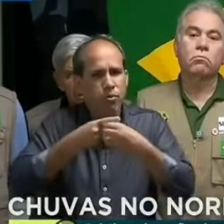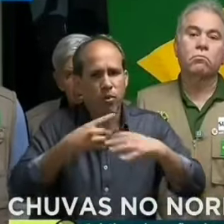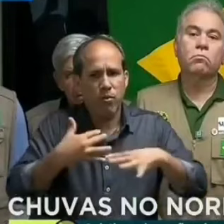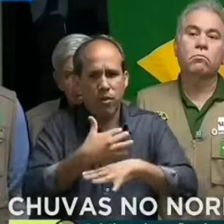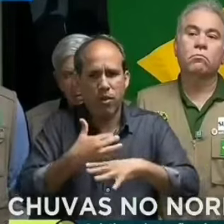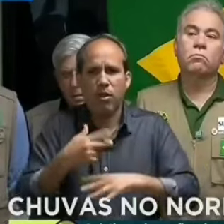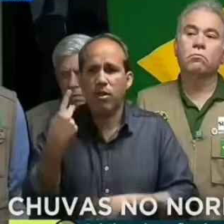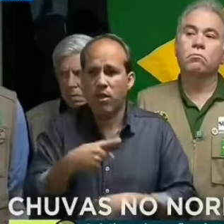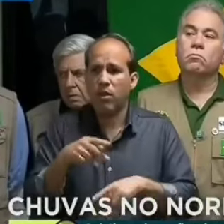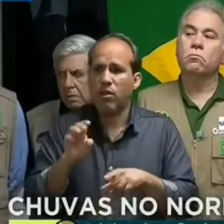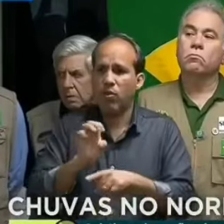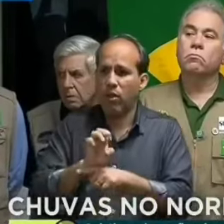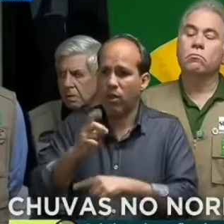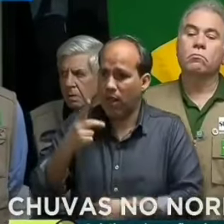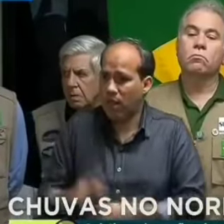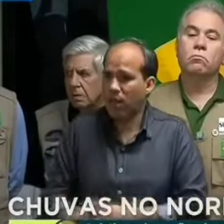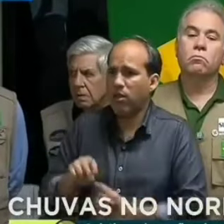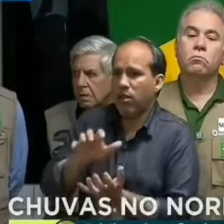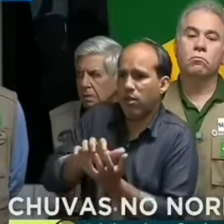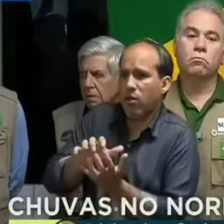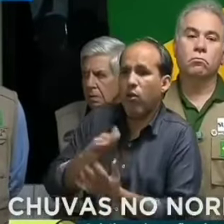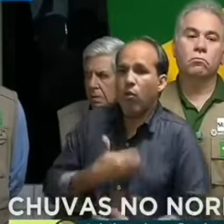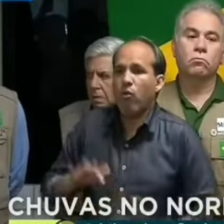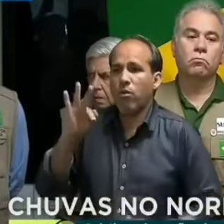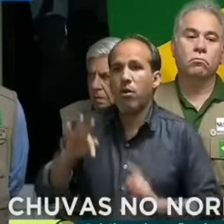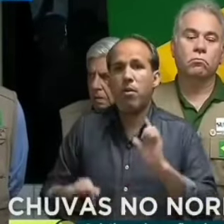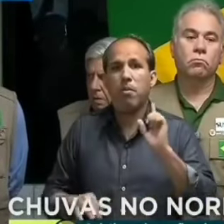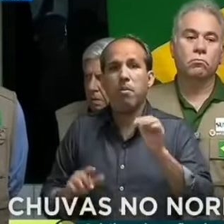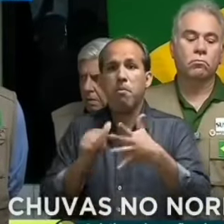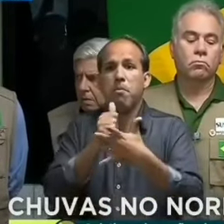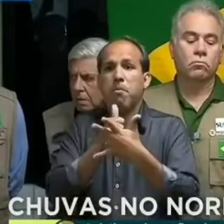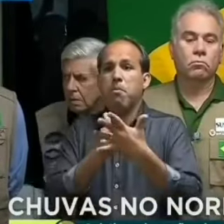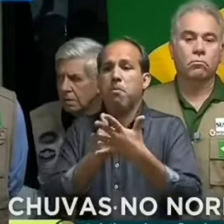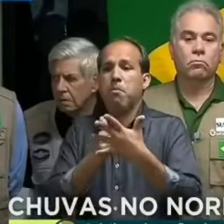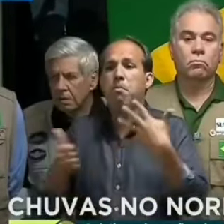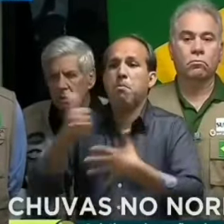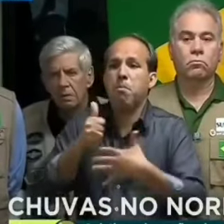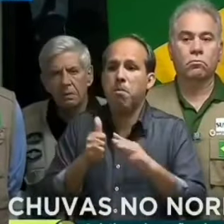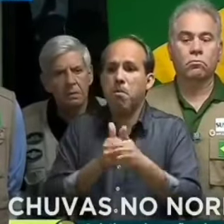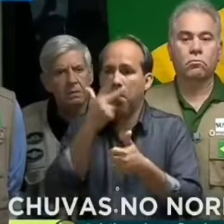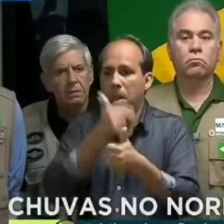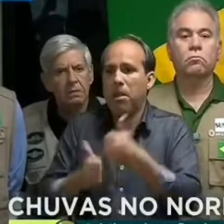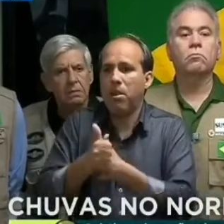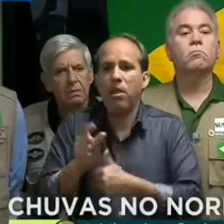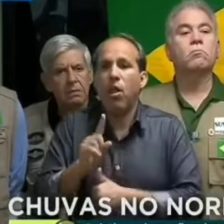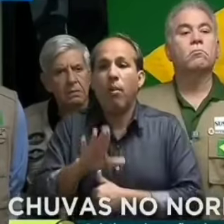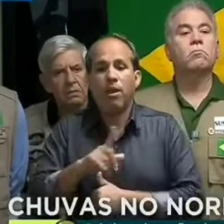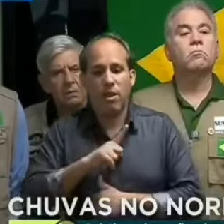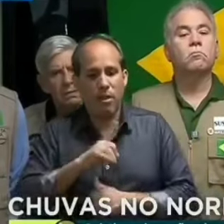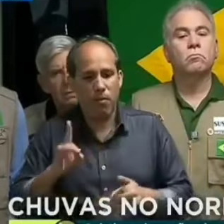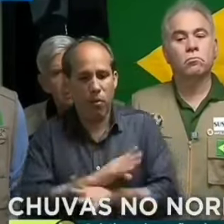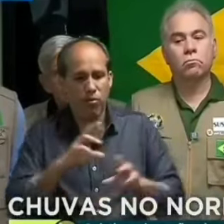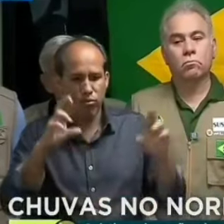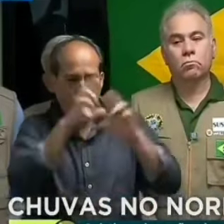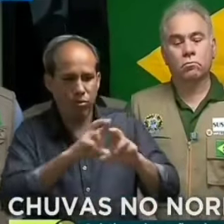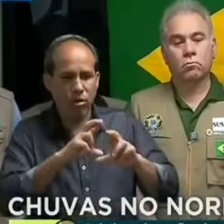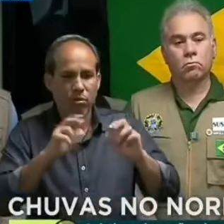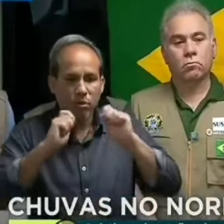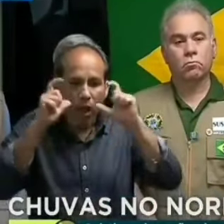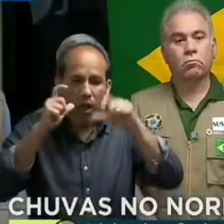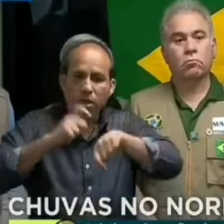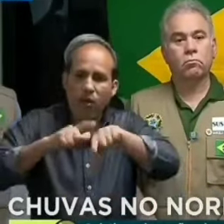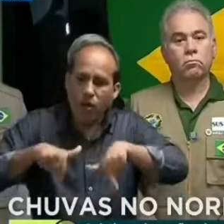Ou seja, o governo federal não é que sai na frente, está sempre alerta para atender a população em